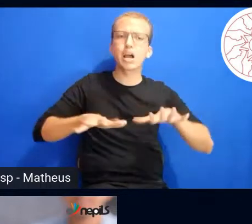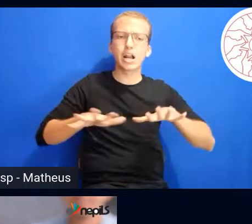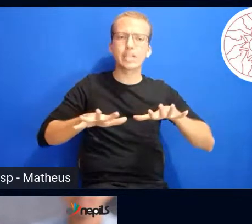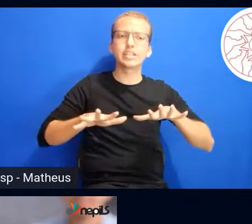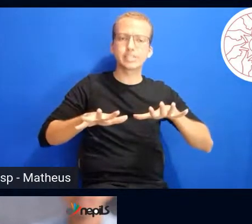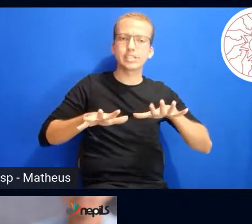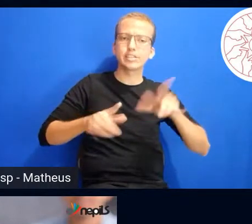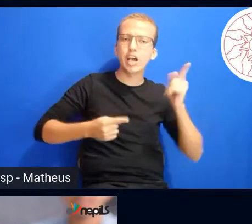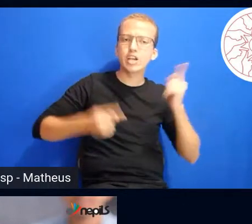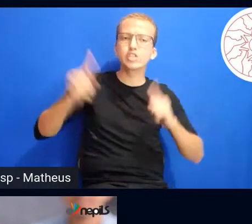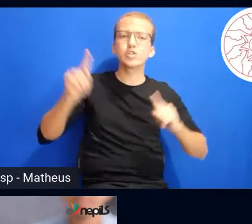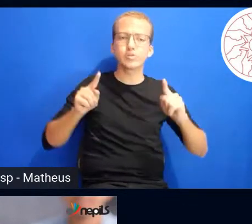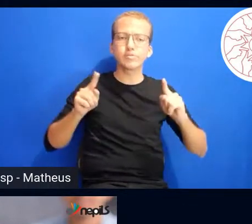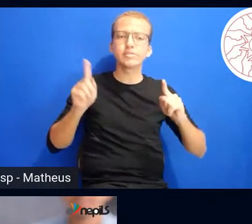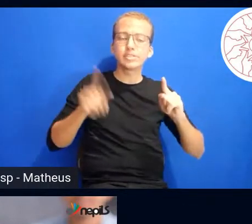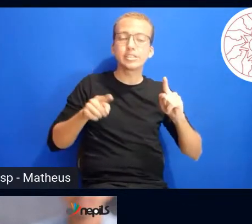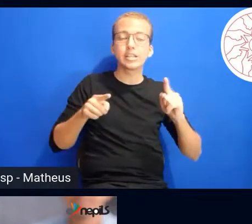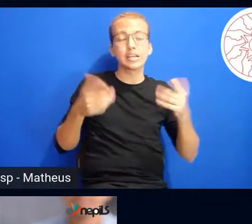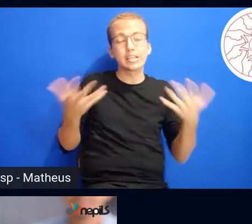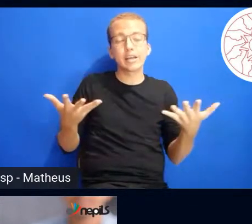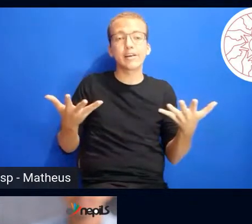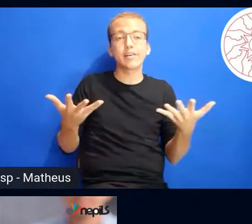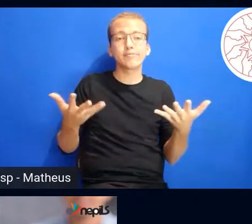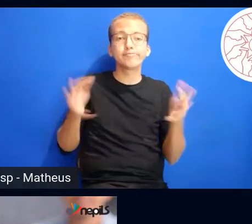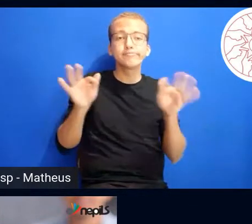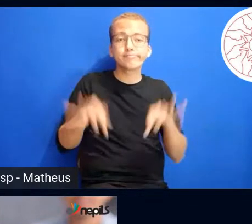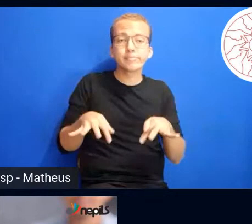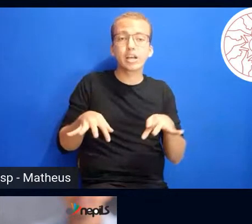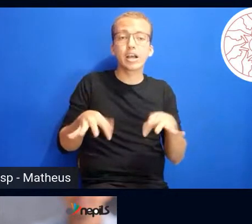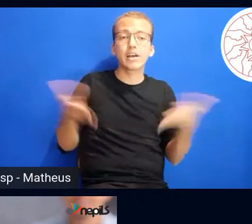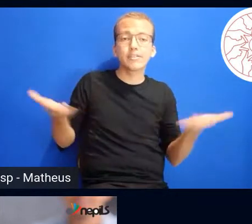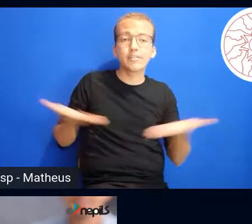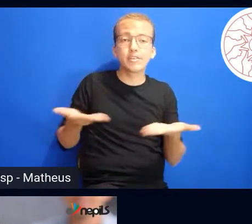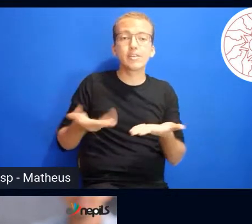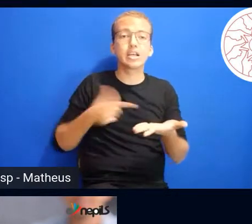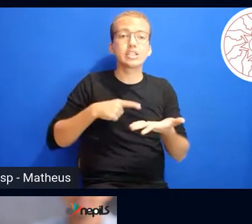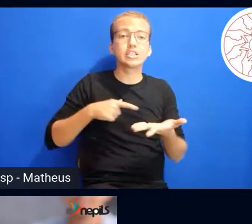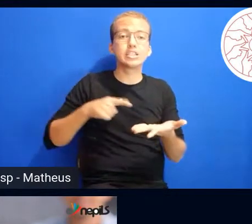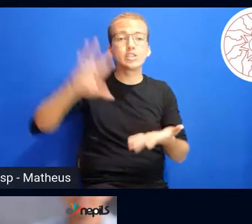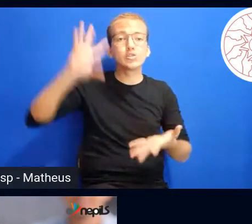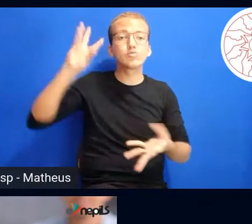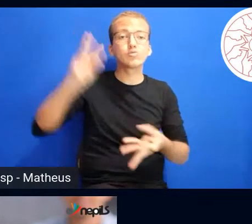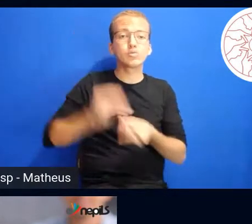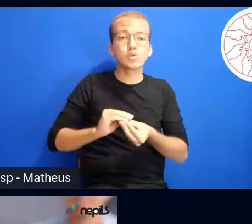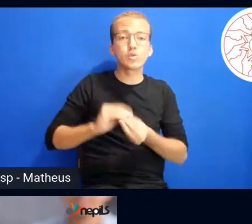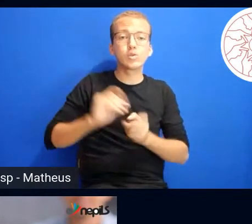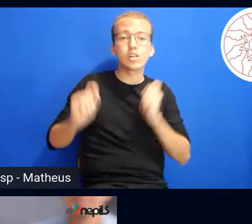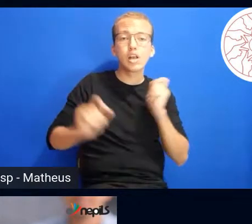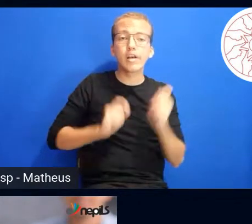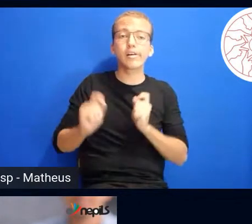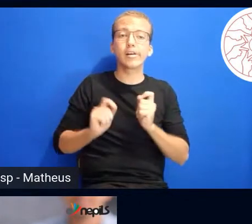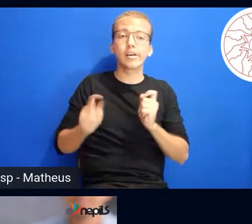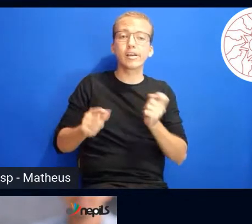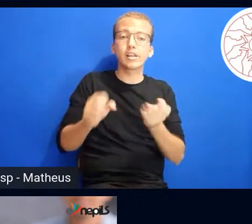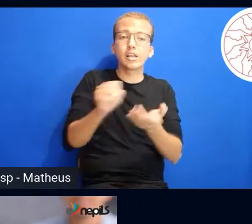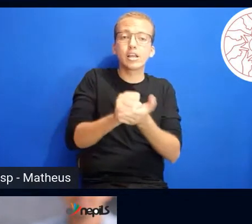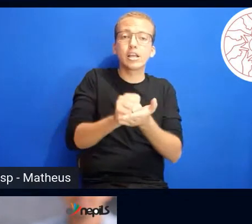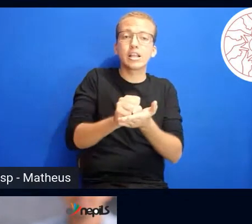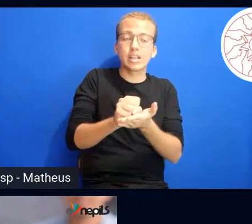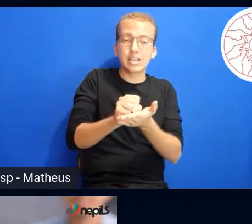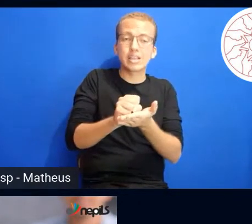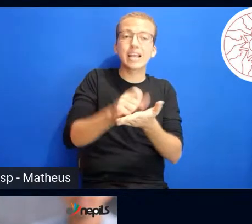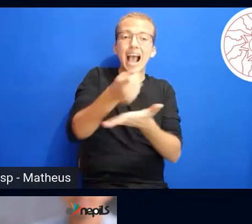E por fim, eh, chegamos à conclusão de que a escrita da língua de sinais pelo sistema signor